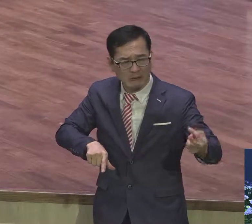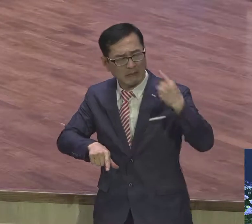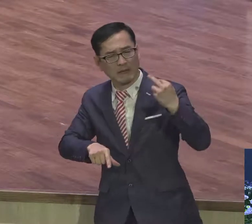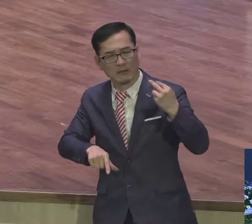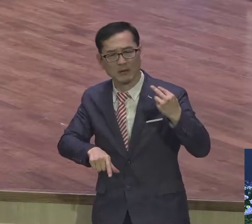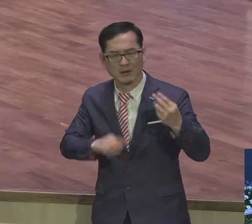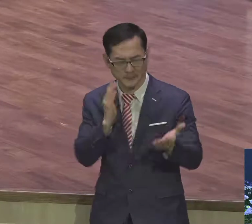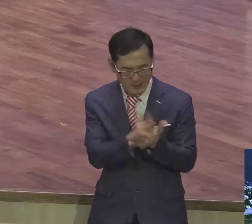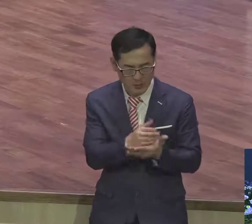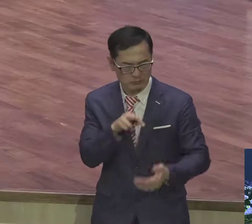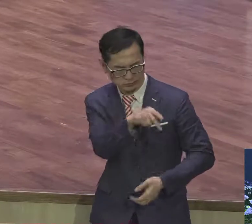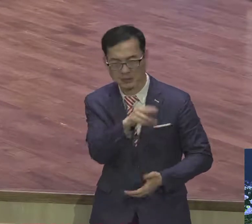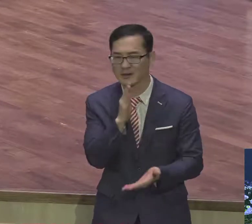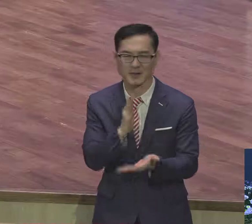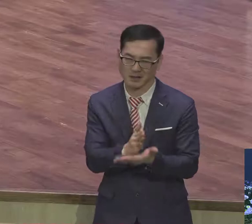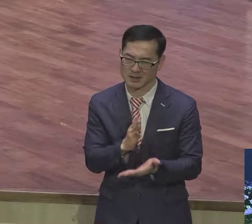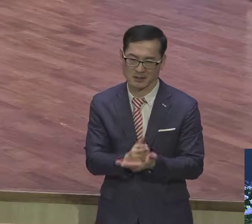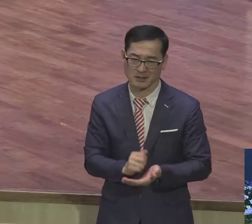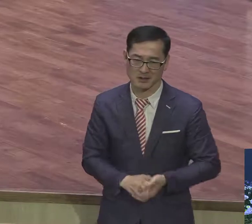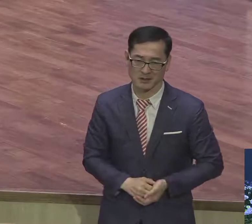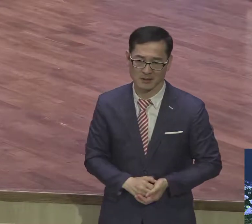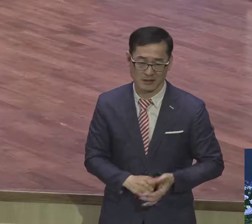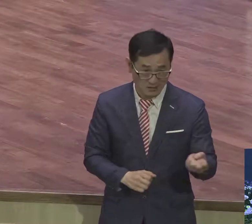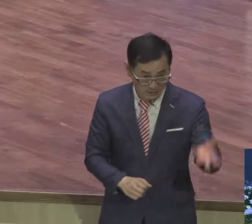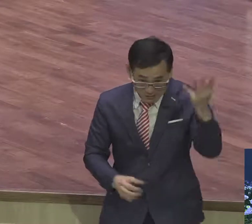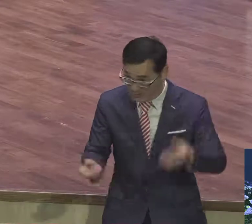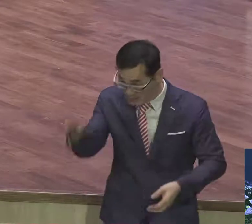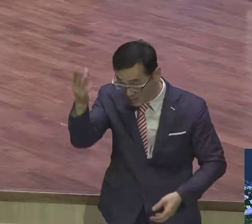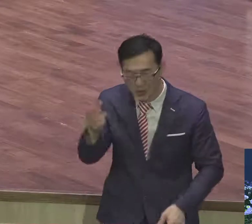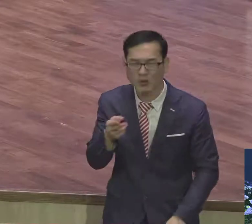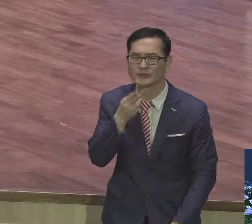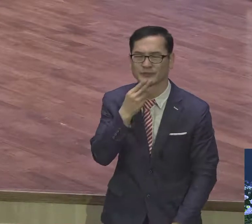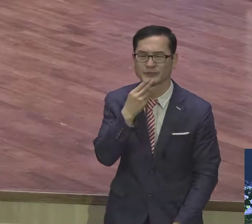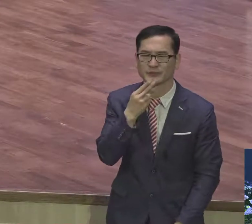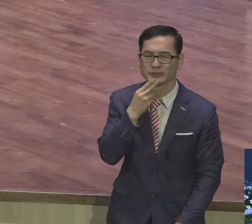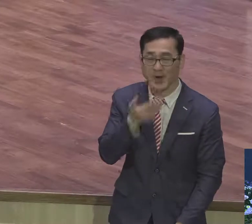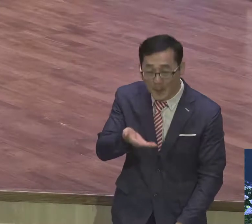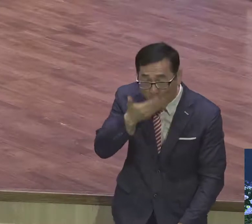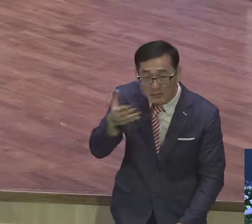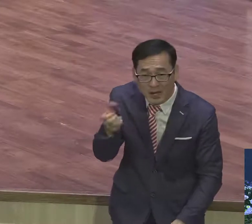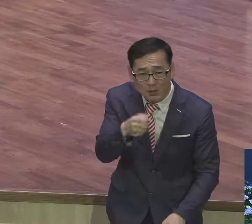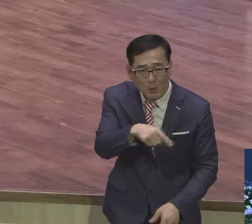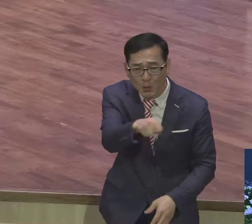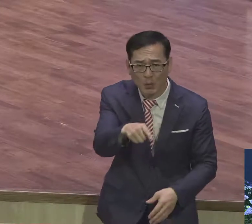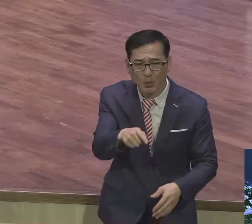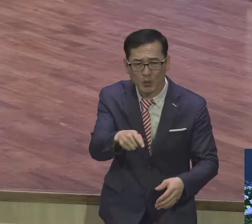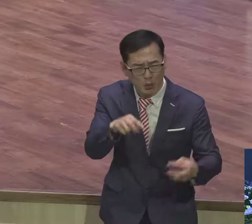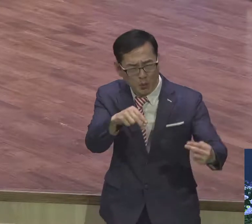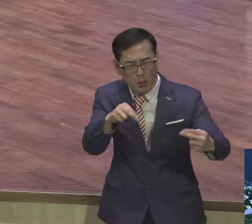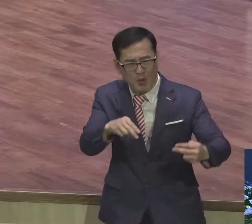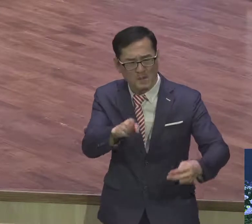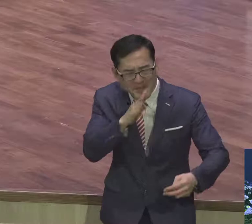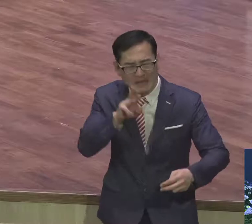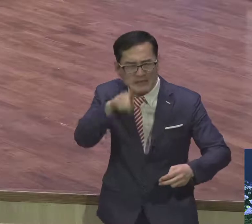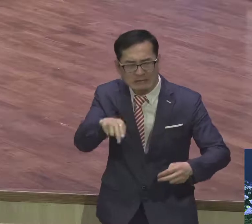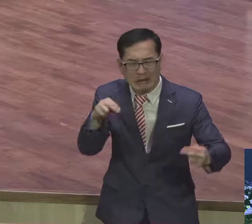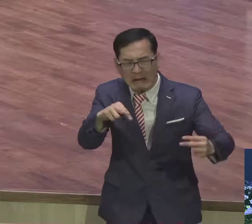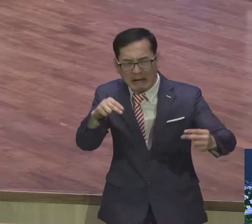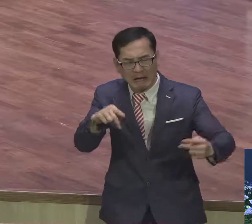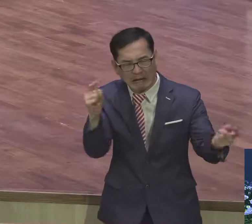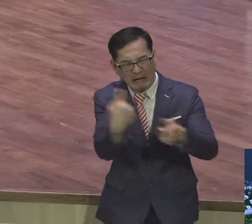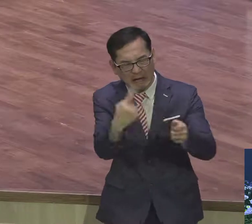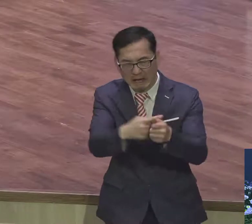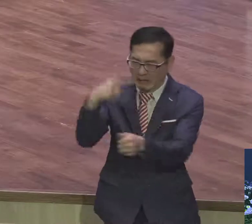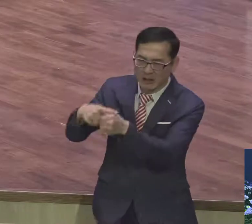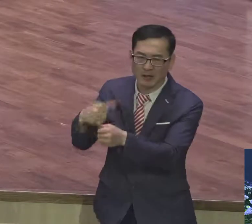것은요 어떤 사람은 맞고 어떤 사람은 틀렸다 할 그런 성질일 것이 아니다 먹는 거 가지고 뭘 그렇게 맞다 틀리다 정지하고